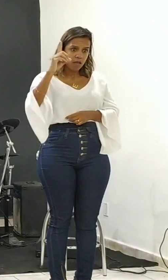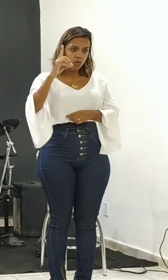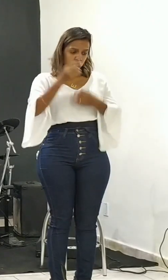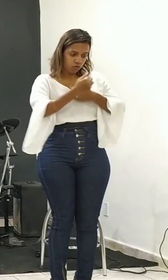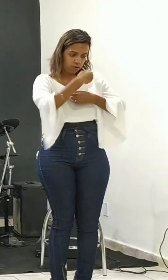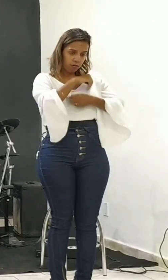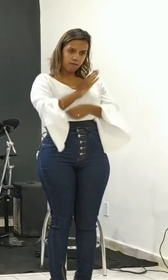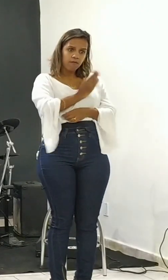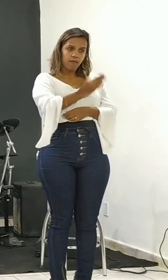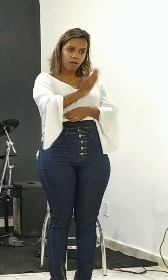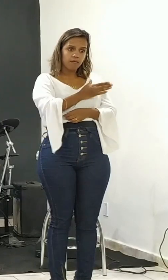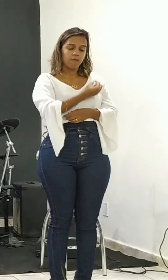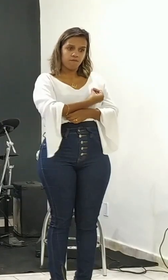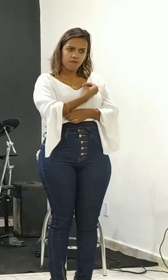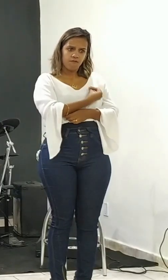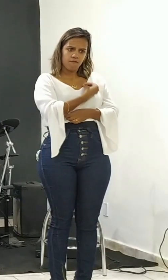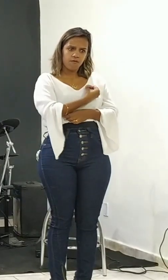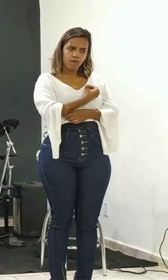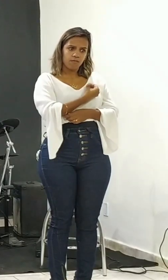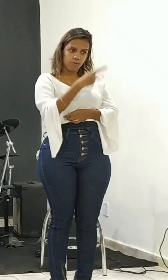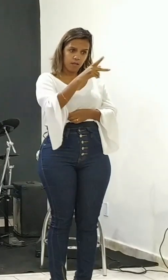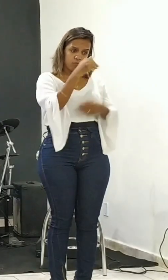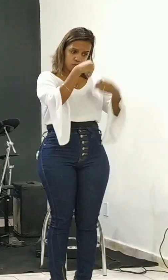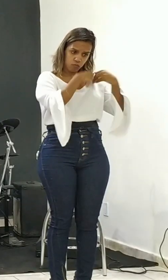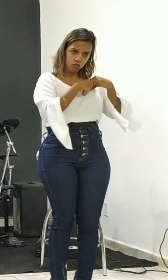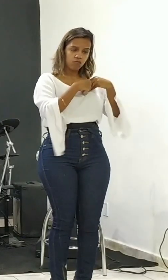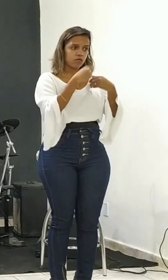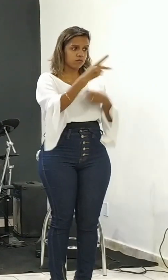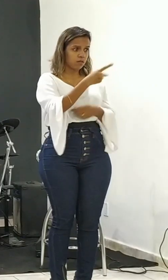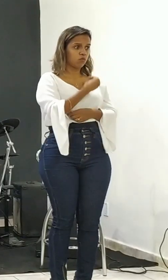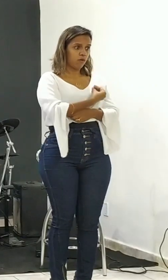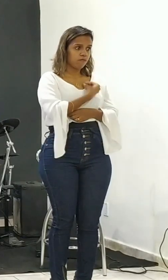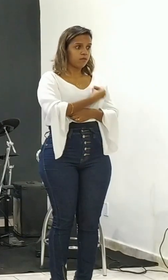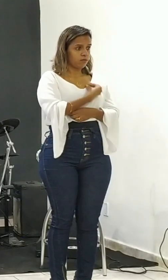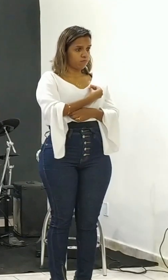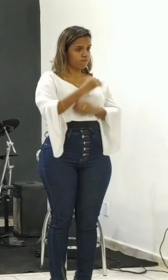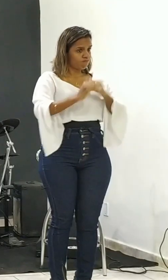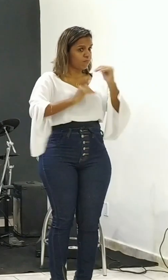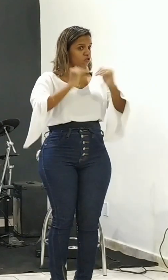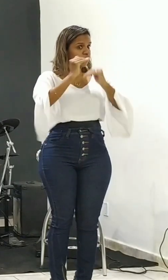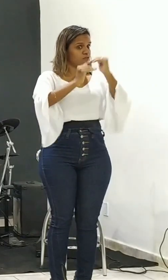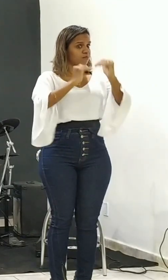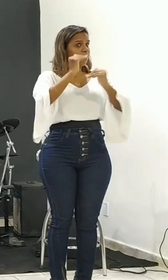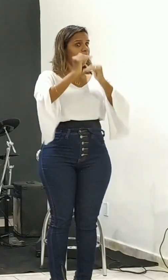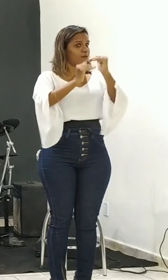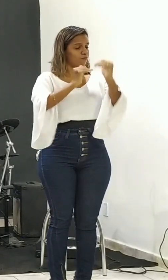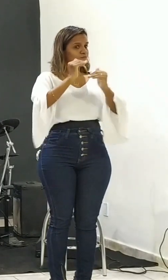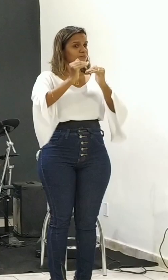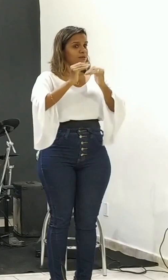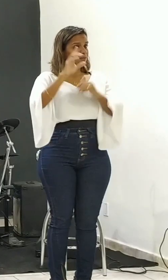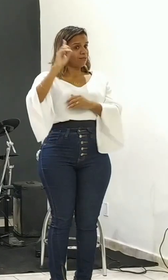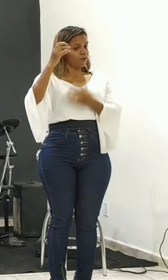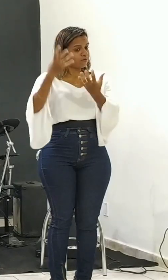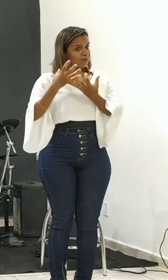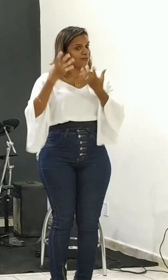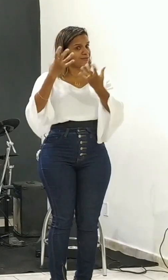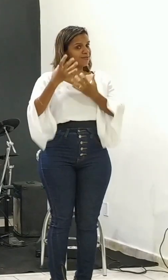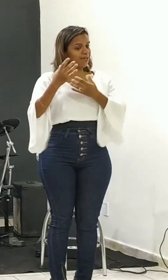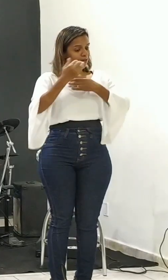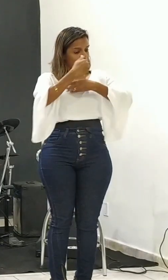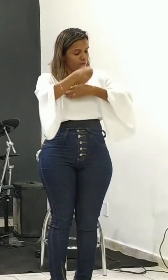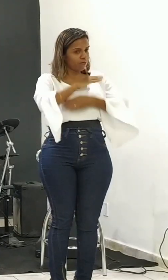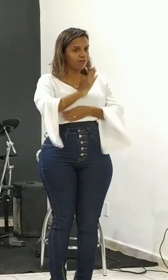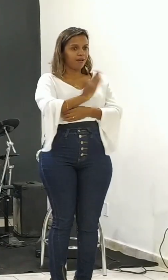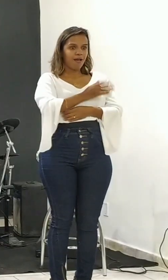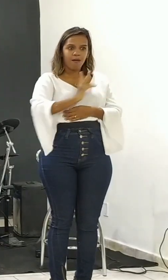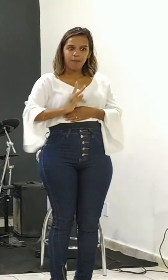aqui, ó. É aqui que é a morada dele. Você está sendo edificado para ser um lugar onde Deus quer morar para sempre.